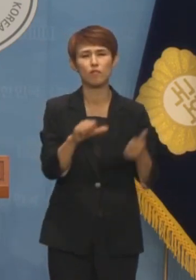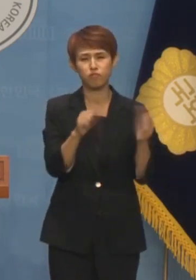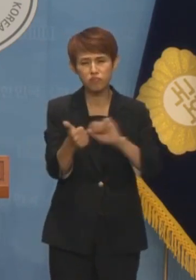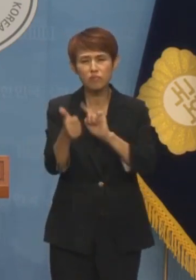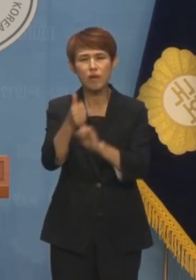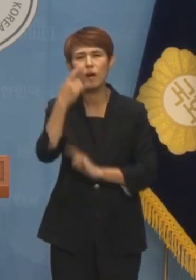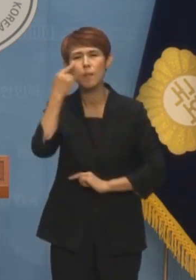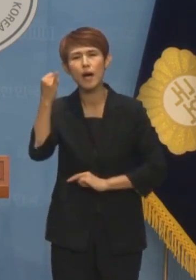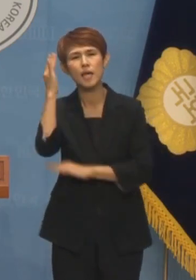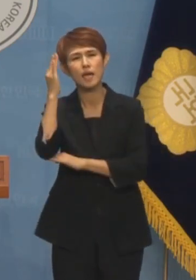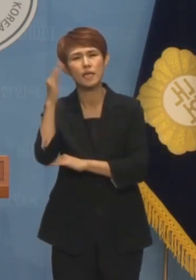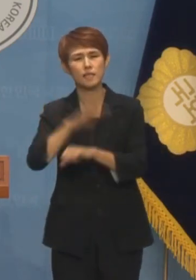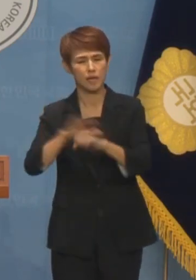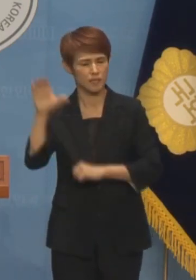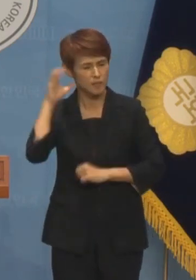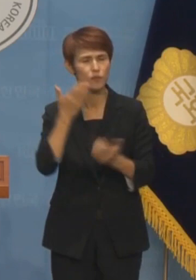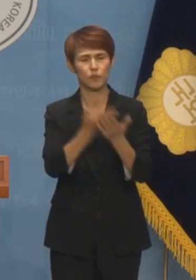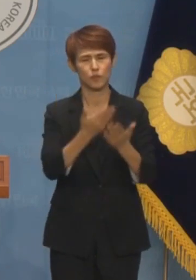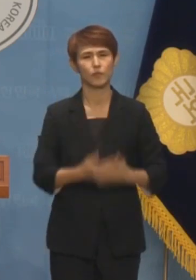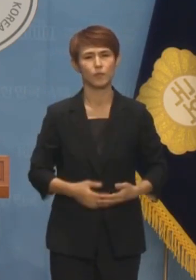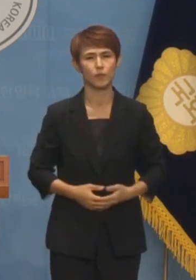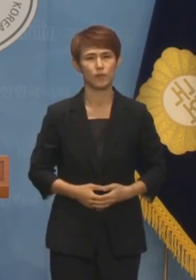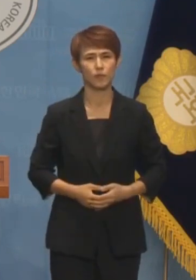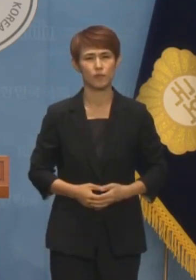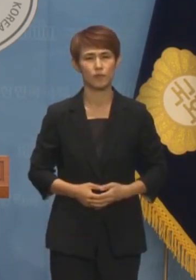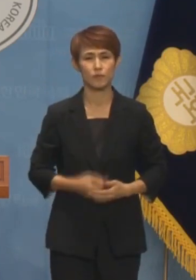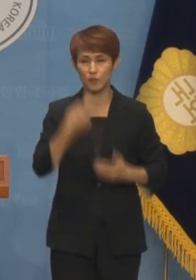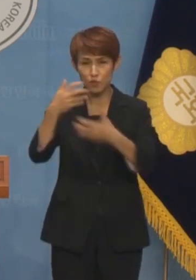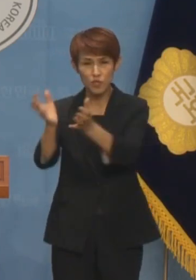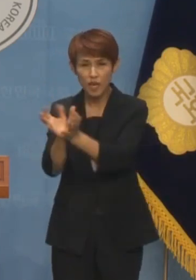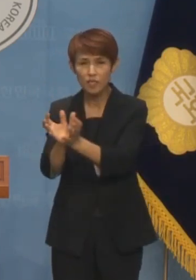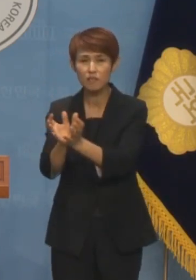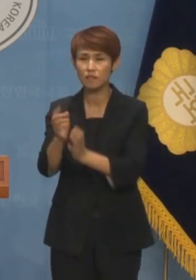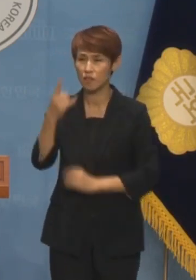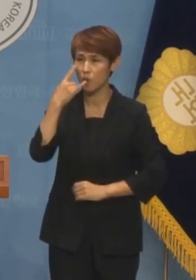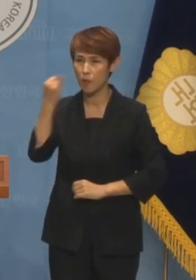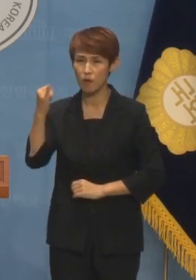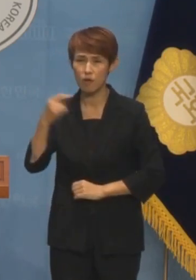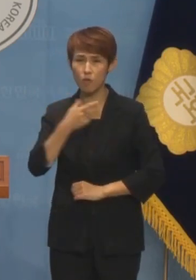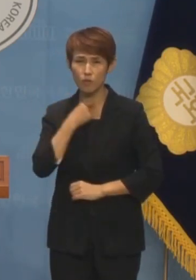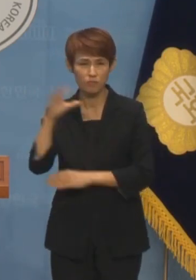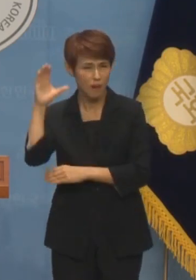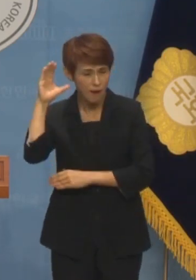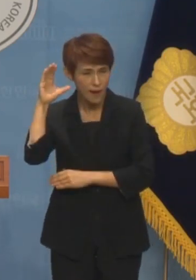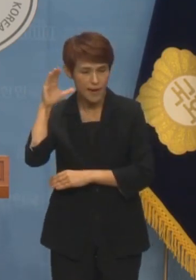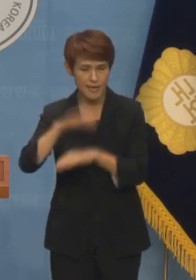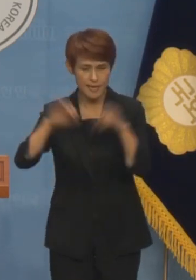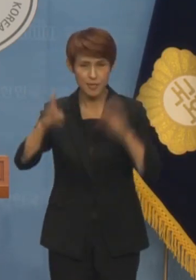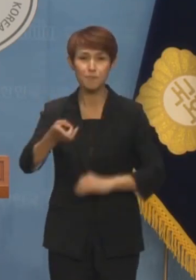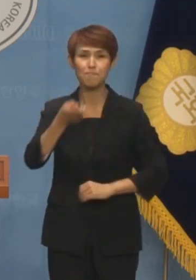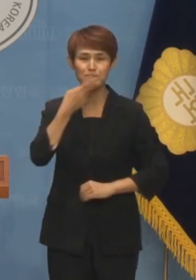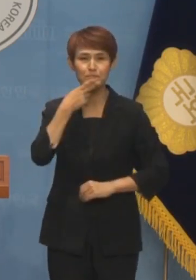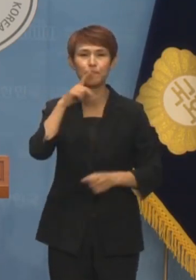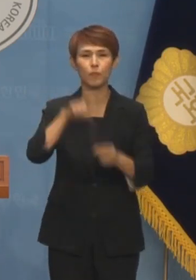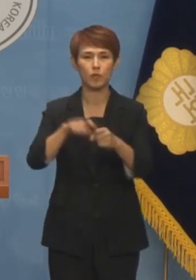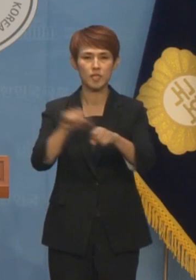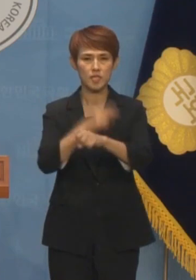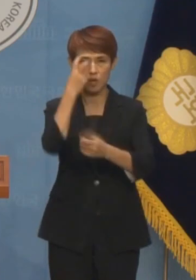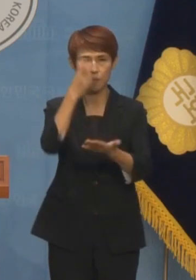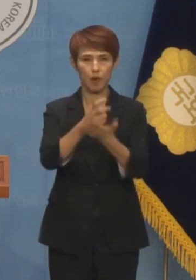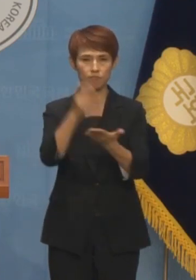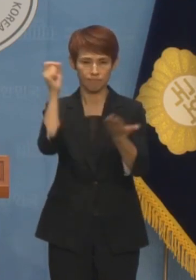더불어민주당은 순직해병 어머니의 호소가 결코 헛되지 않도록 반드시